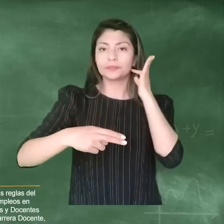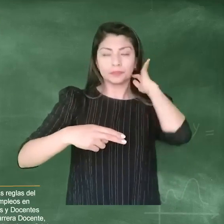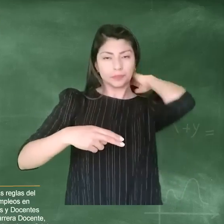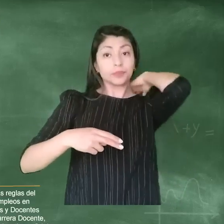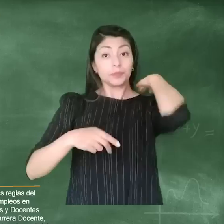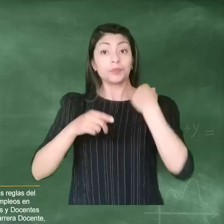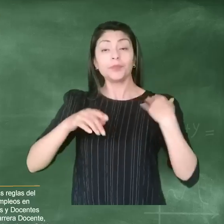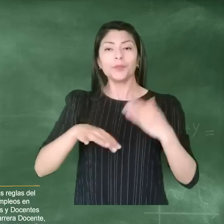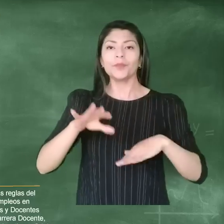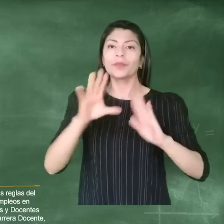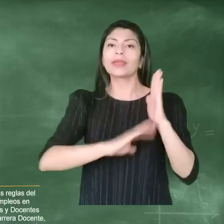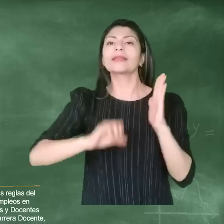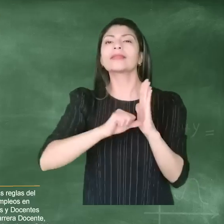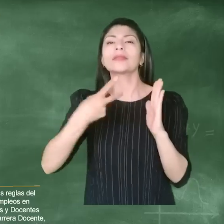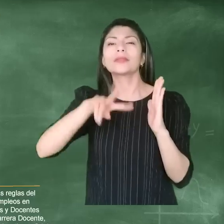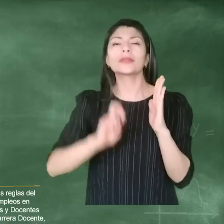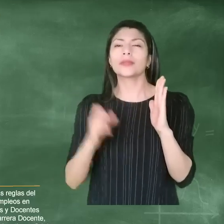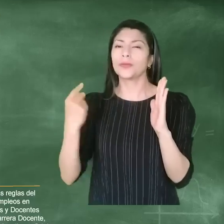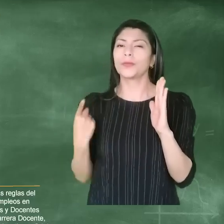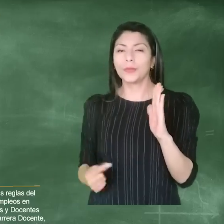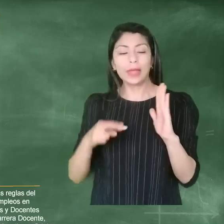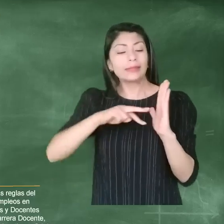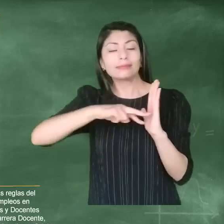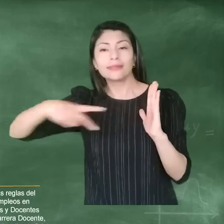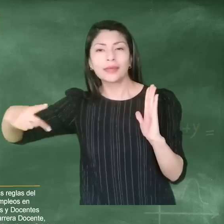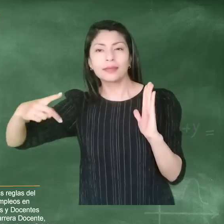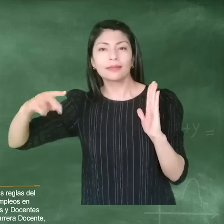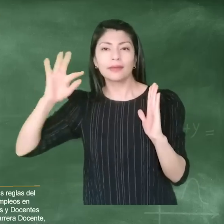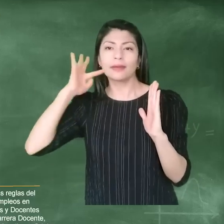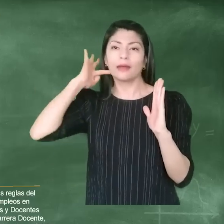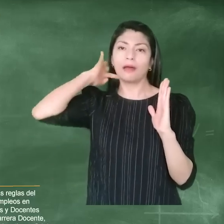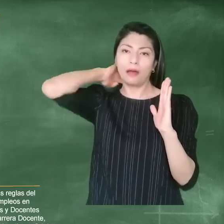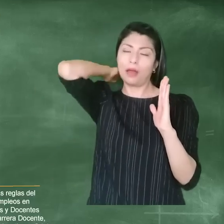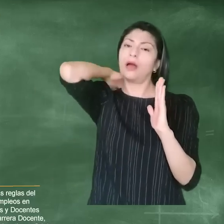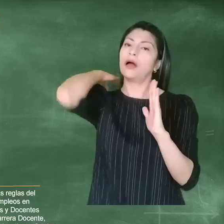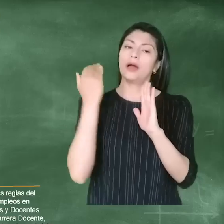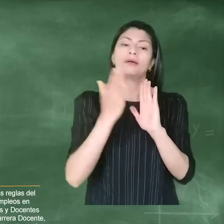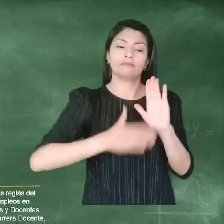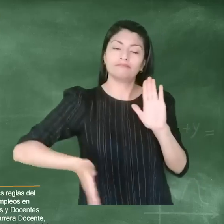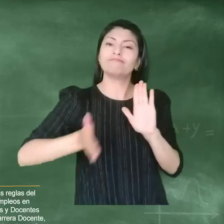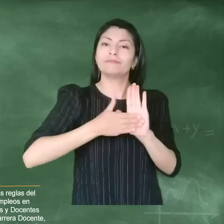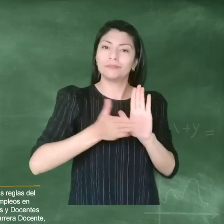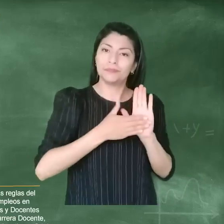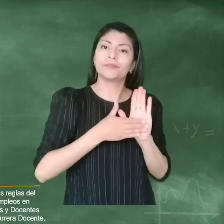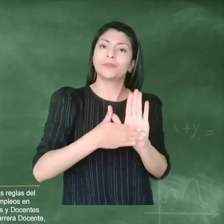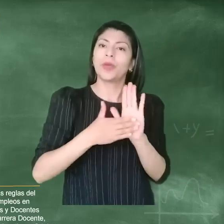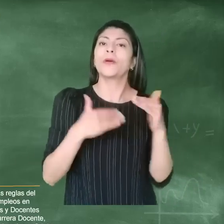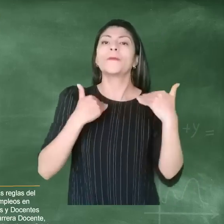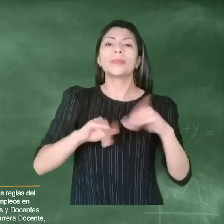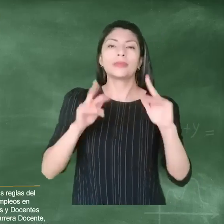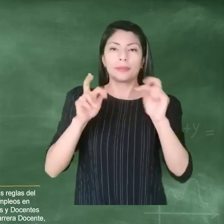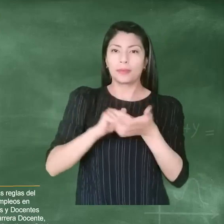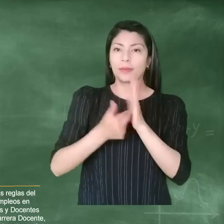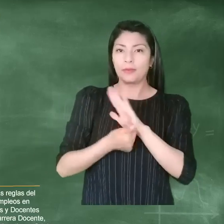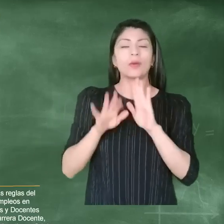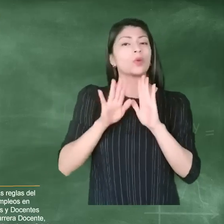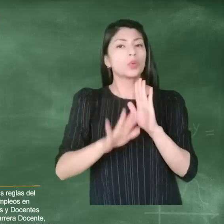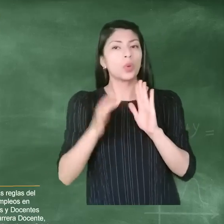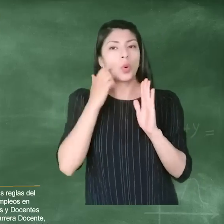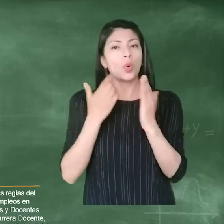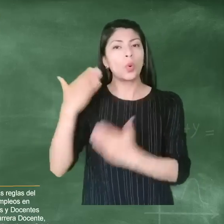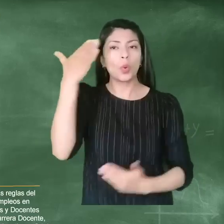mismo. Artículo 17. Especificaciones técnicas para la verificación de requisitos